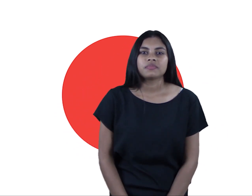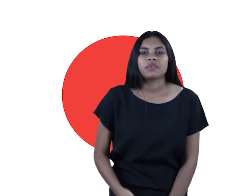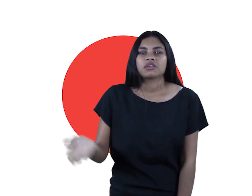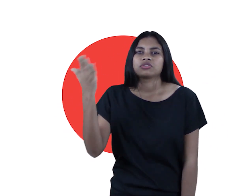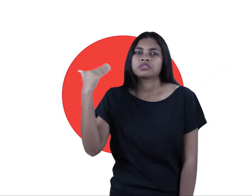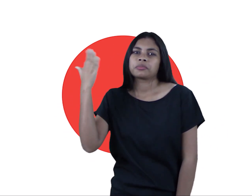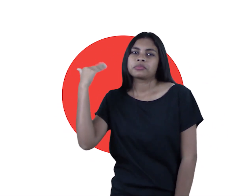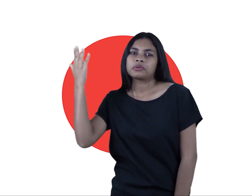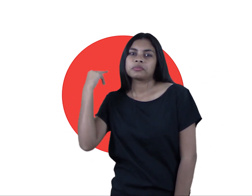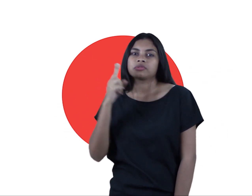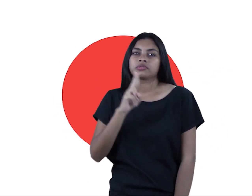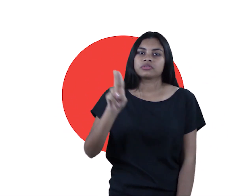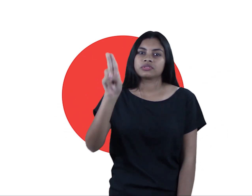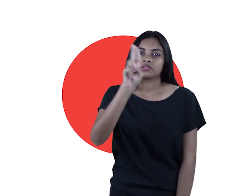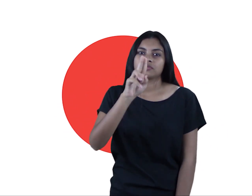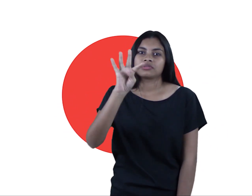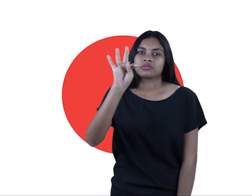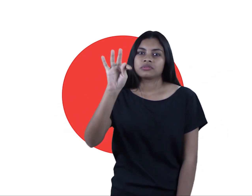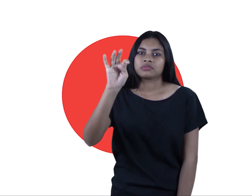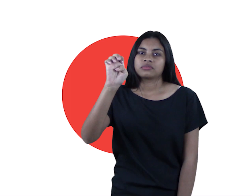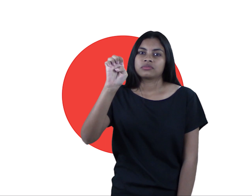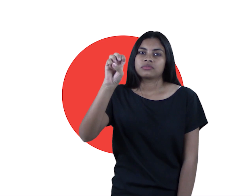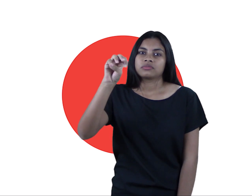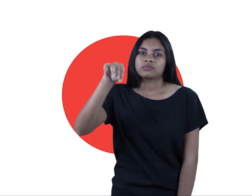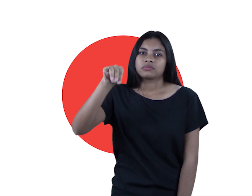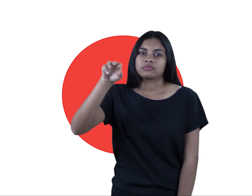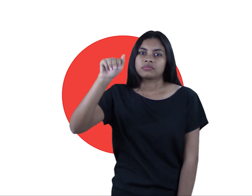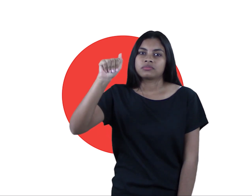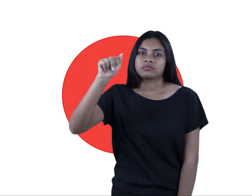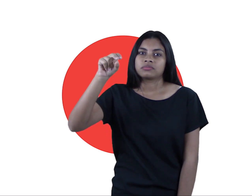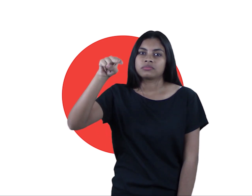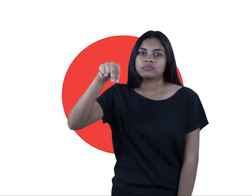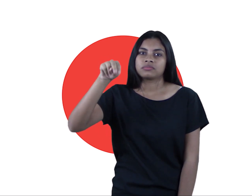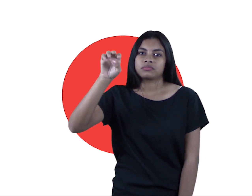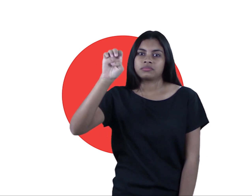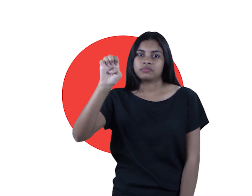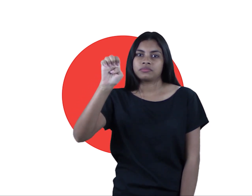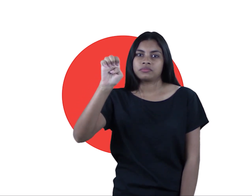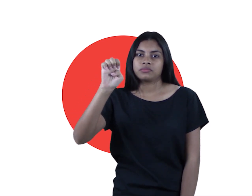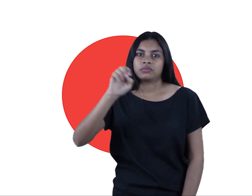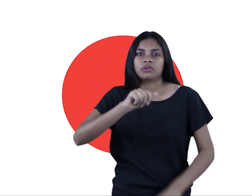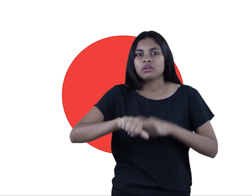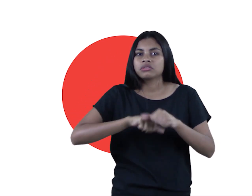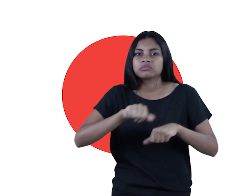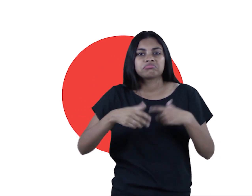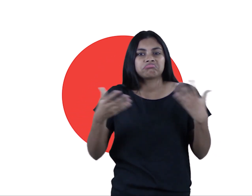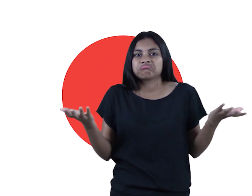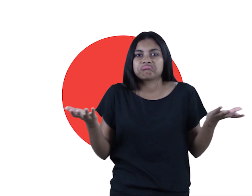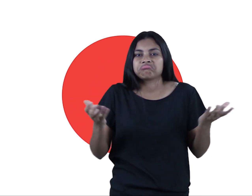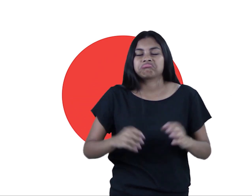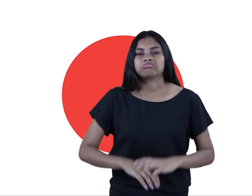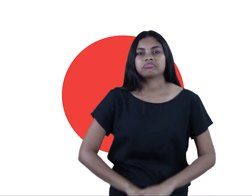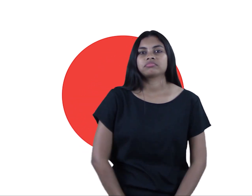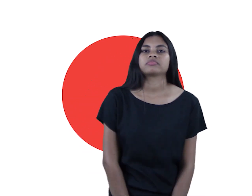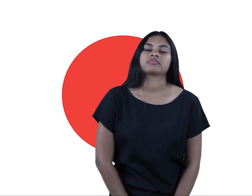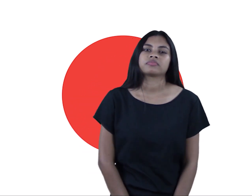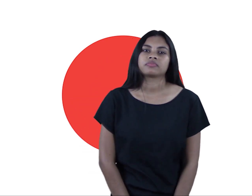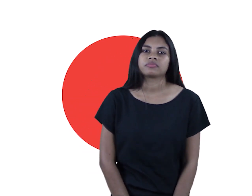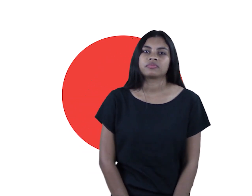Antigamente, o termo temané era bastante usado, mas caiu em desuso. A história